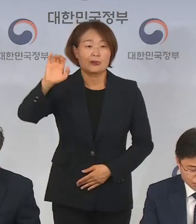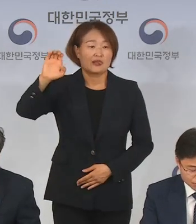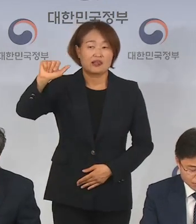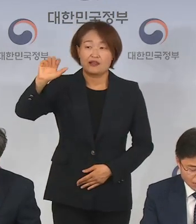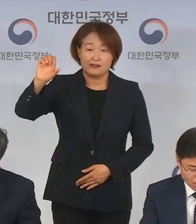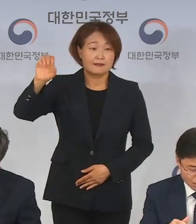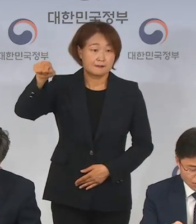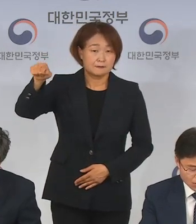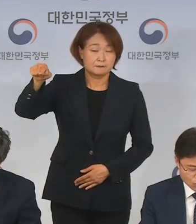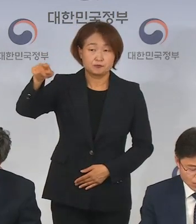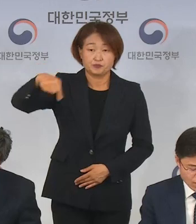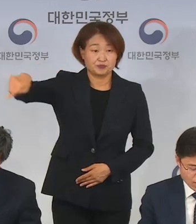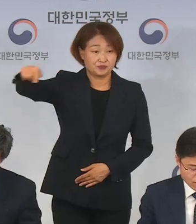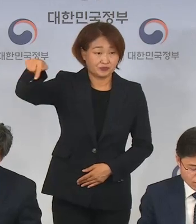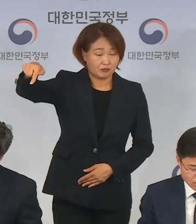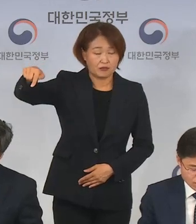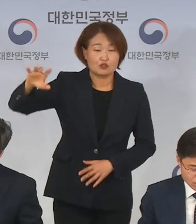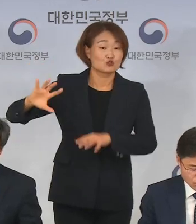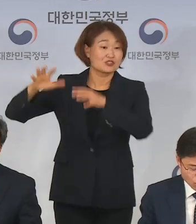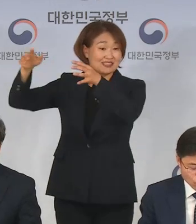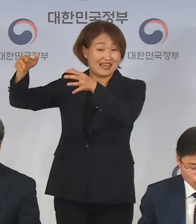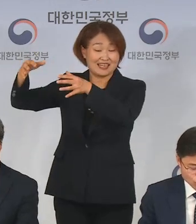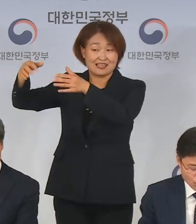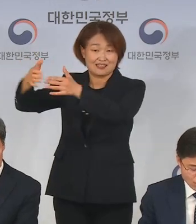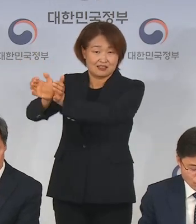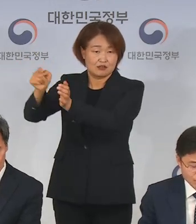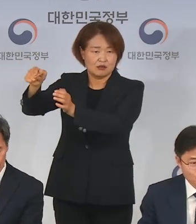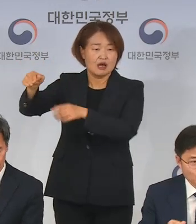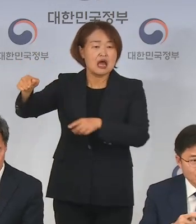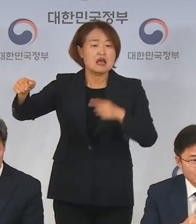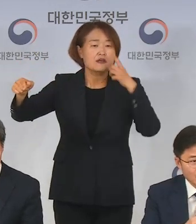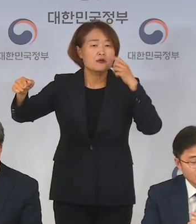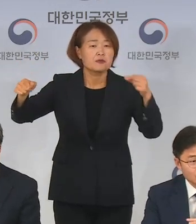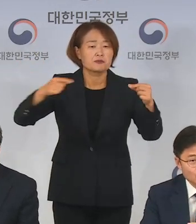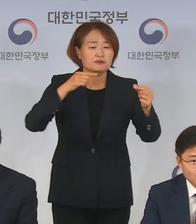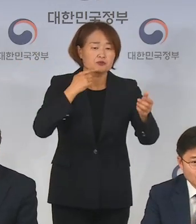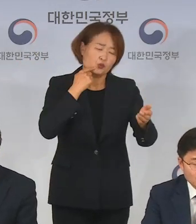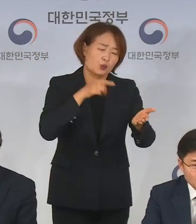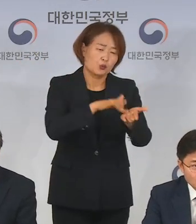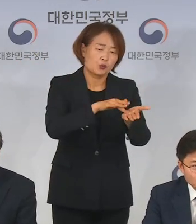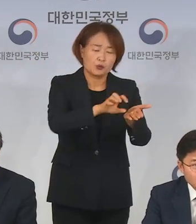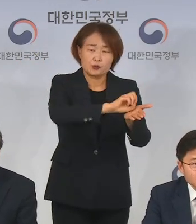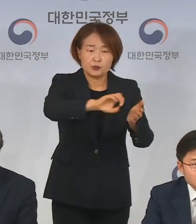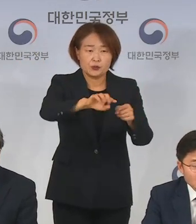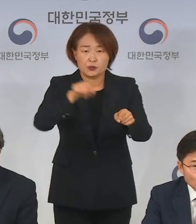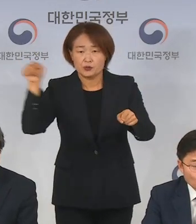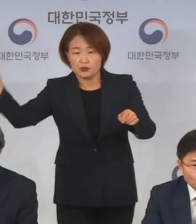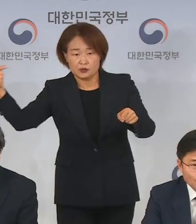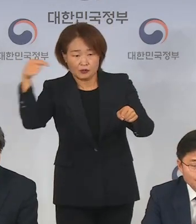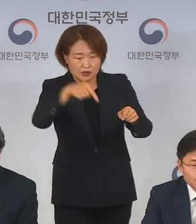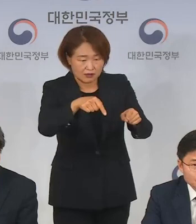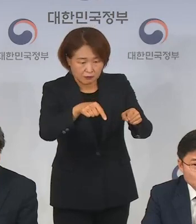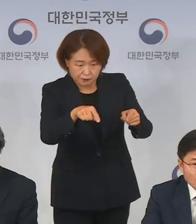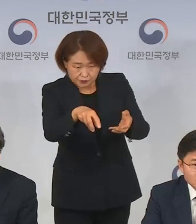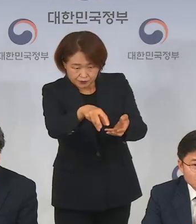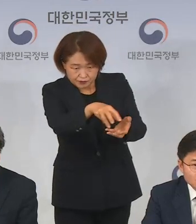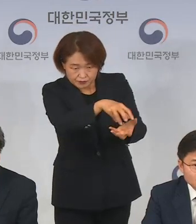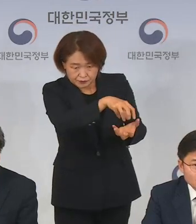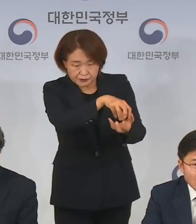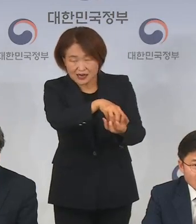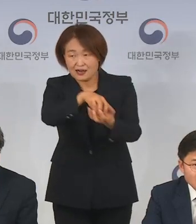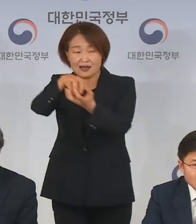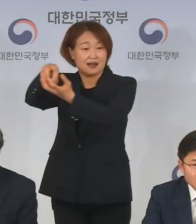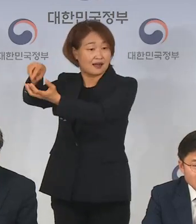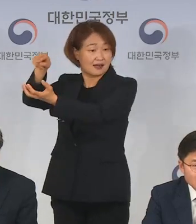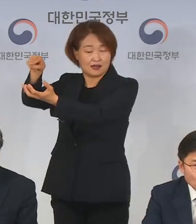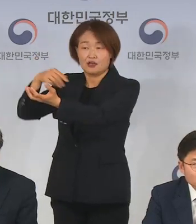IAEA에서 일본의 그 오염수와 관련된 부분에 대한 시료를 채취를 했고 뭐 아시는 것처럼